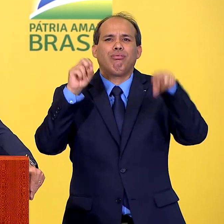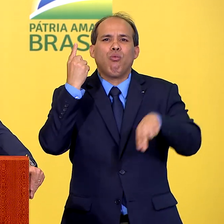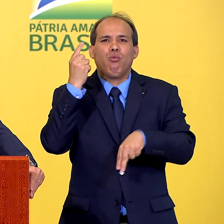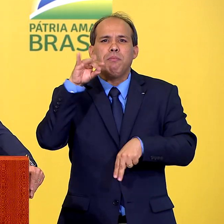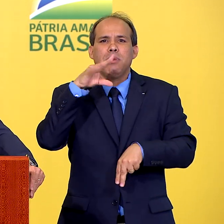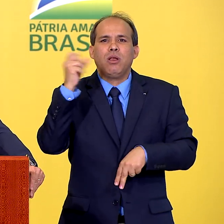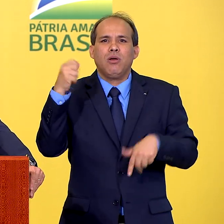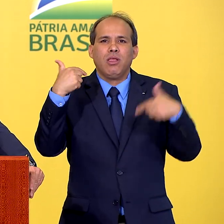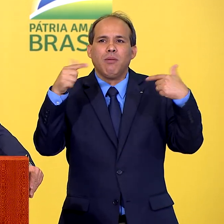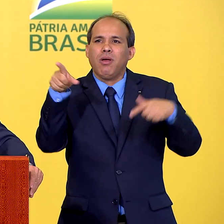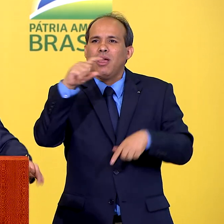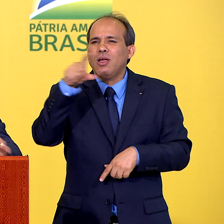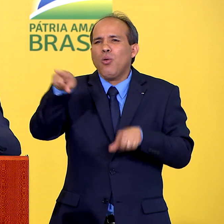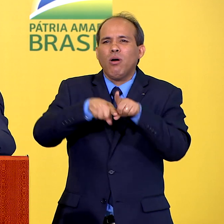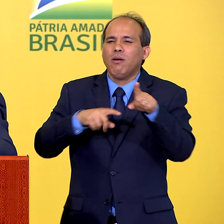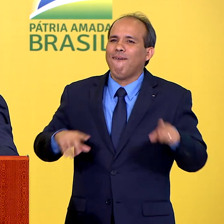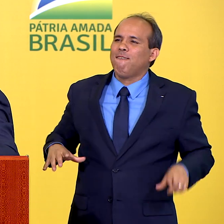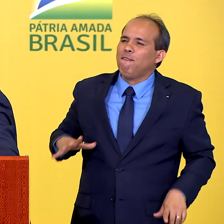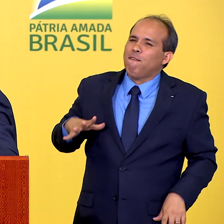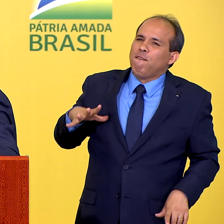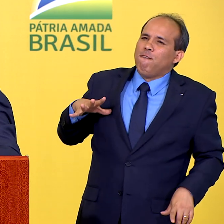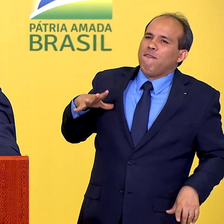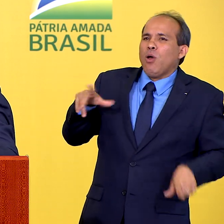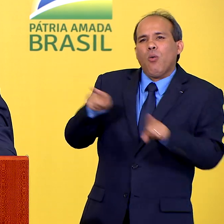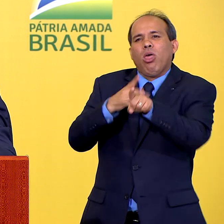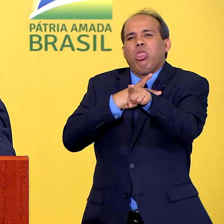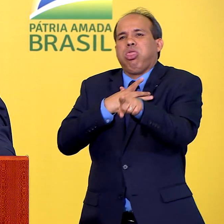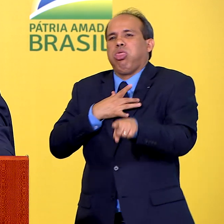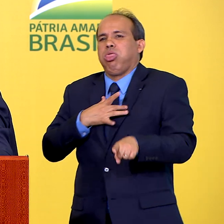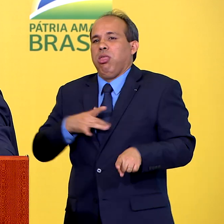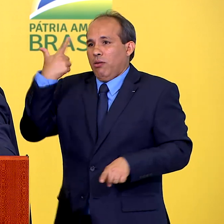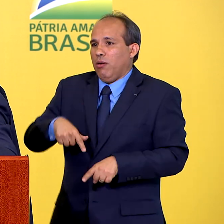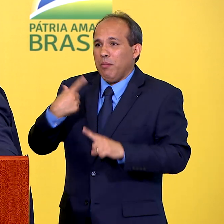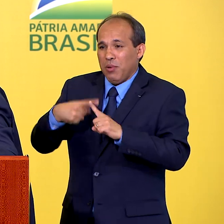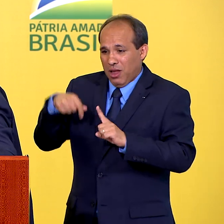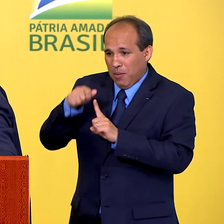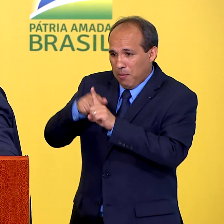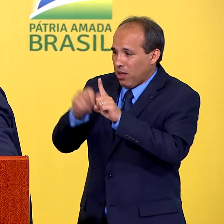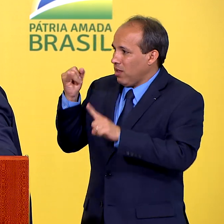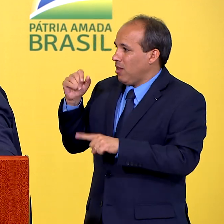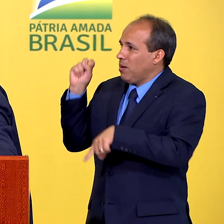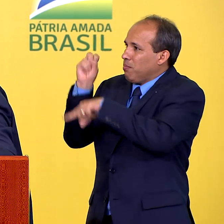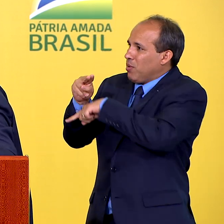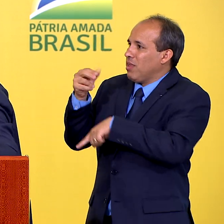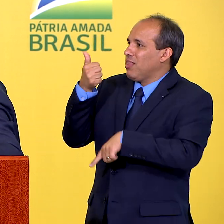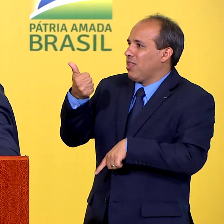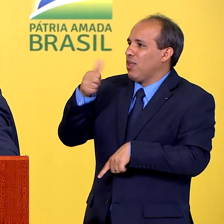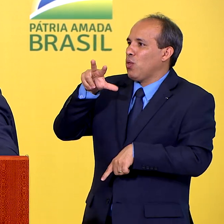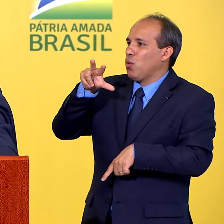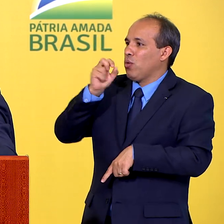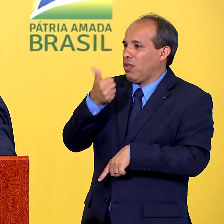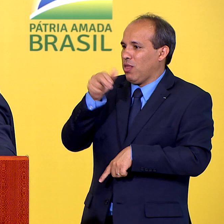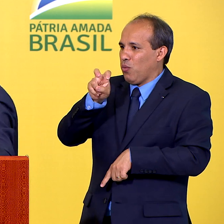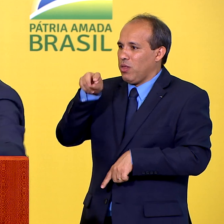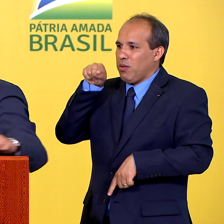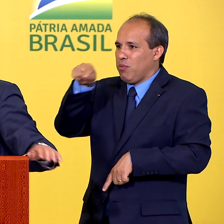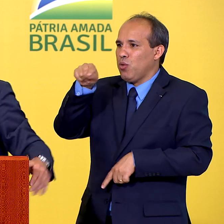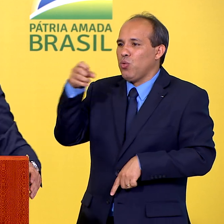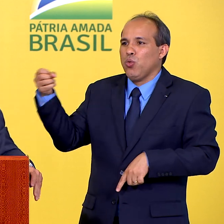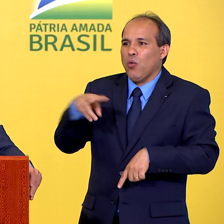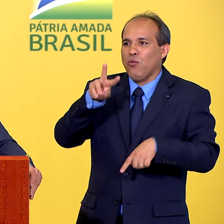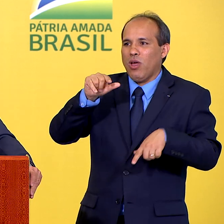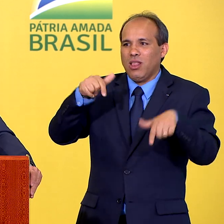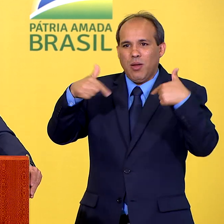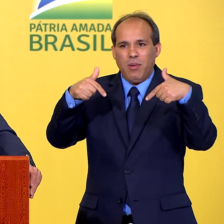Vão morder a língua de novo. Sabe por quê, presidente? No mês de janeiro, 155 mil novos empregos de